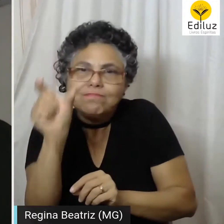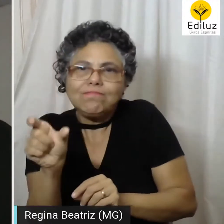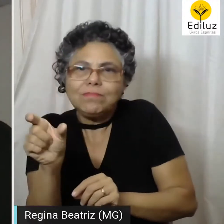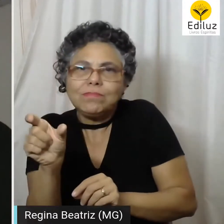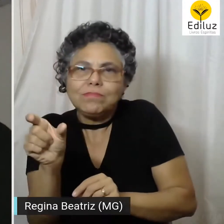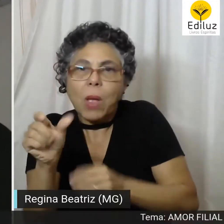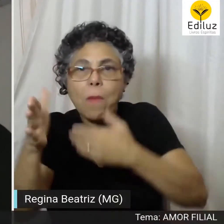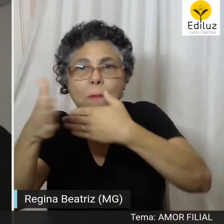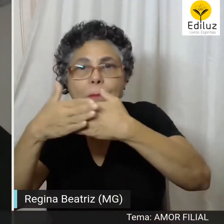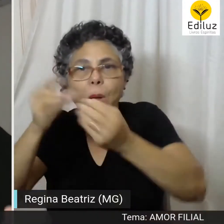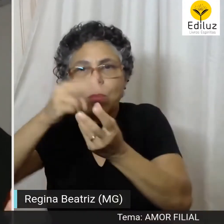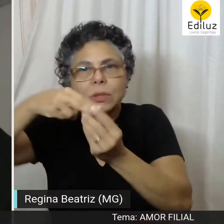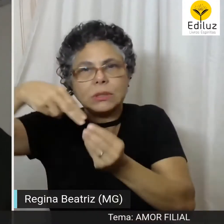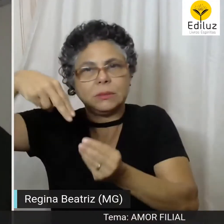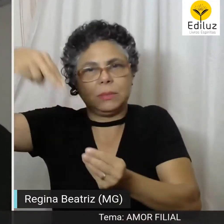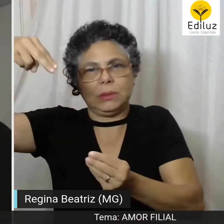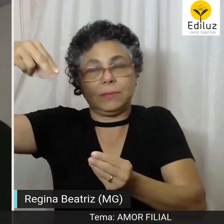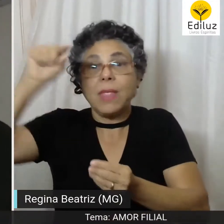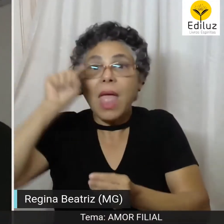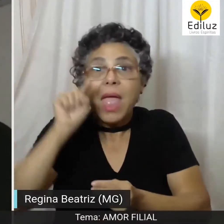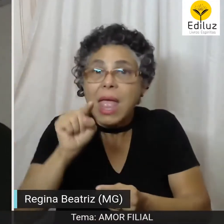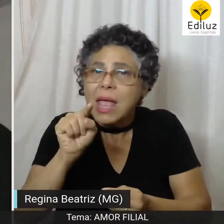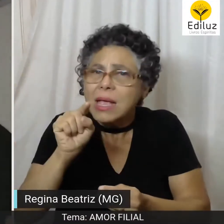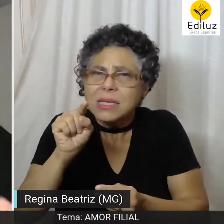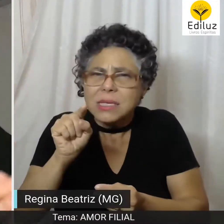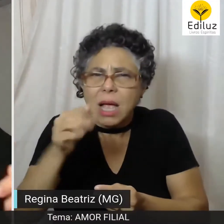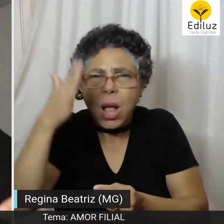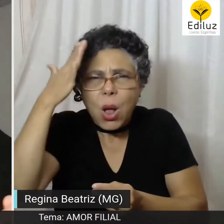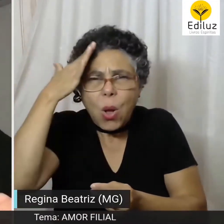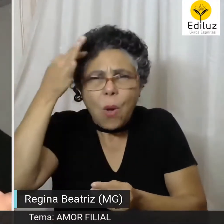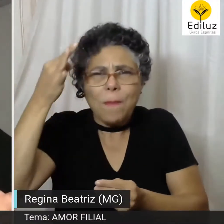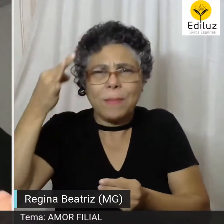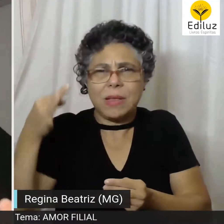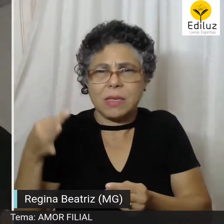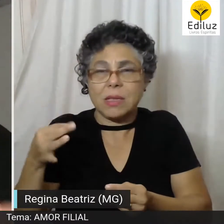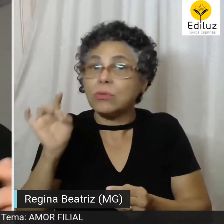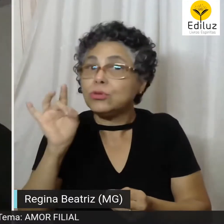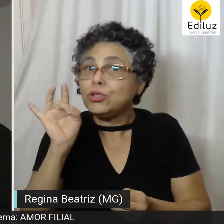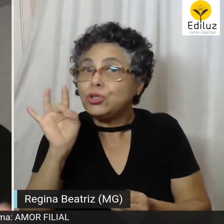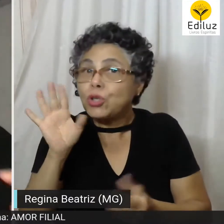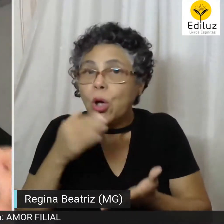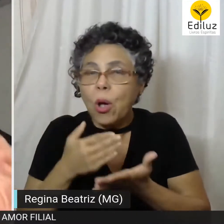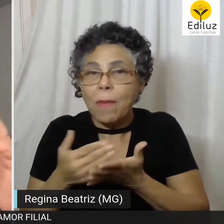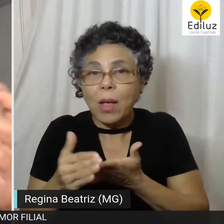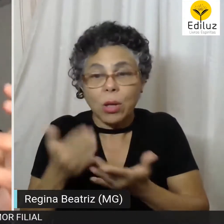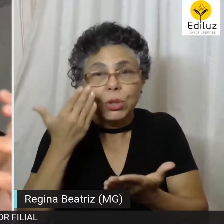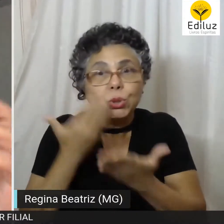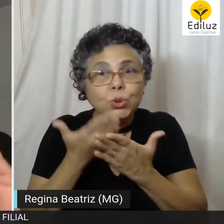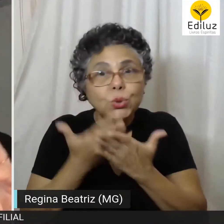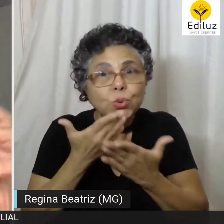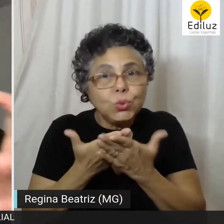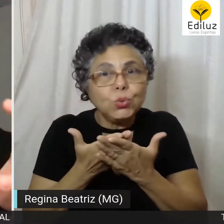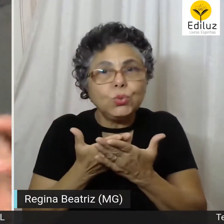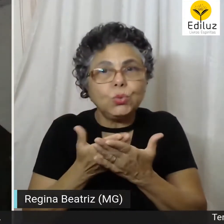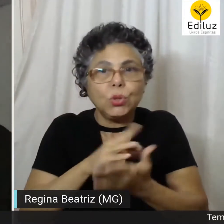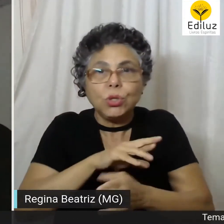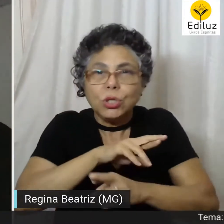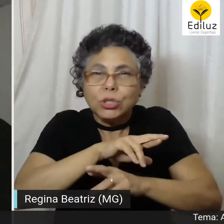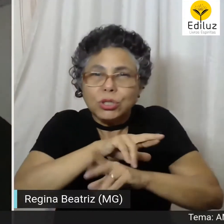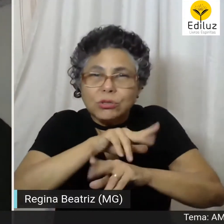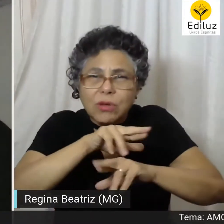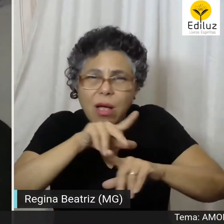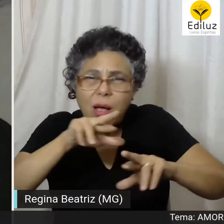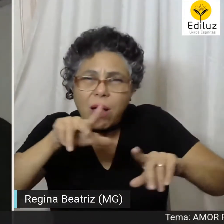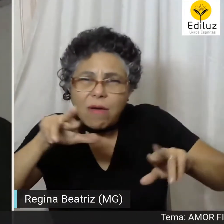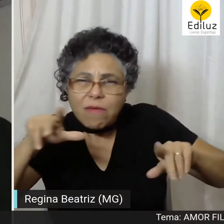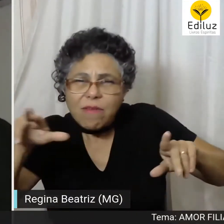essa compreensão ela só é formada a partir do estudo de algumas